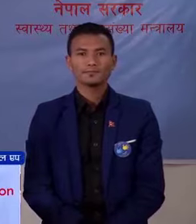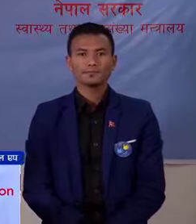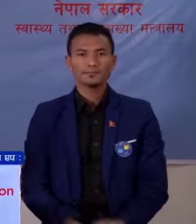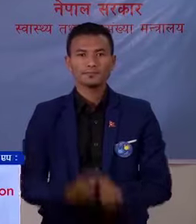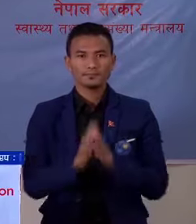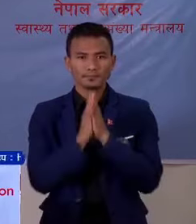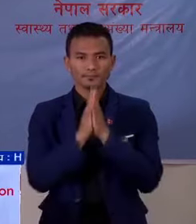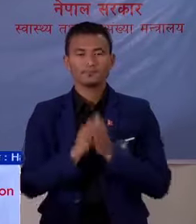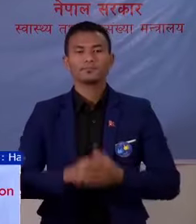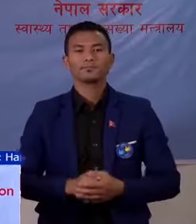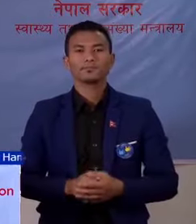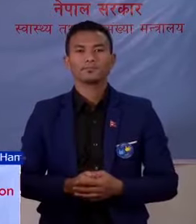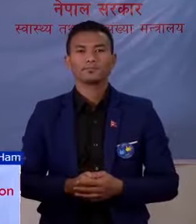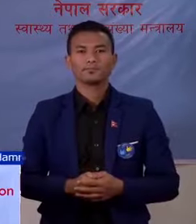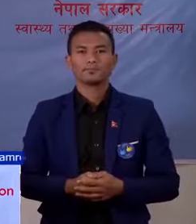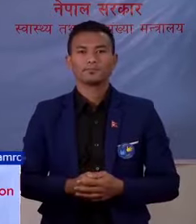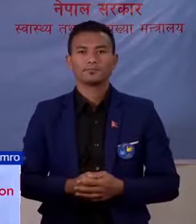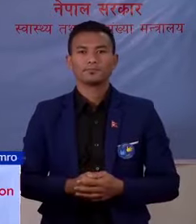नमस्ते।